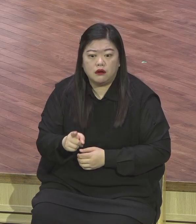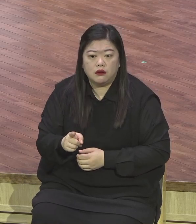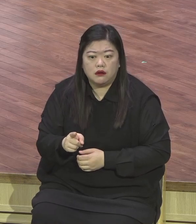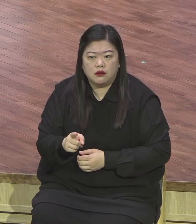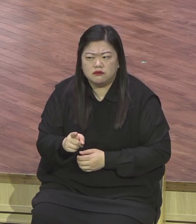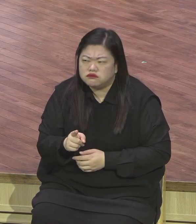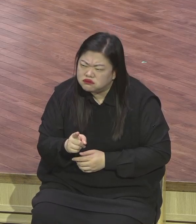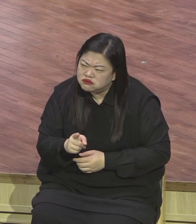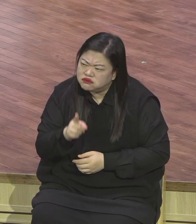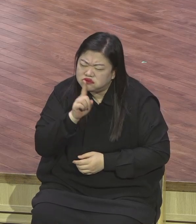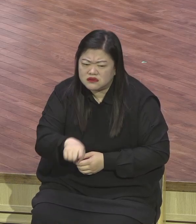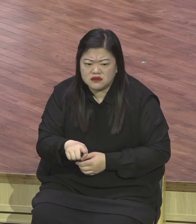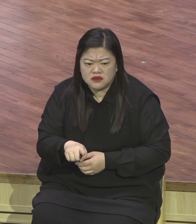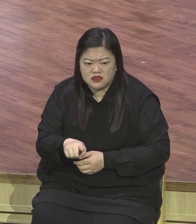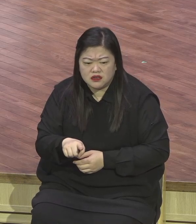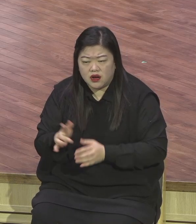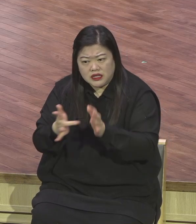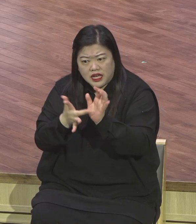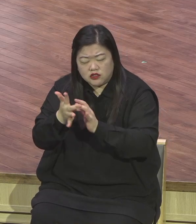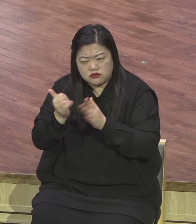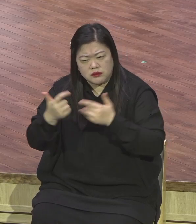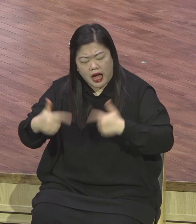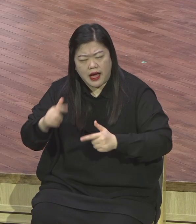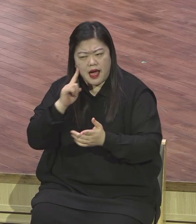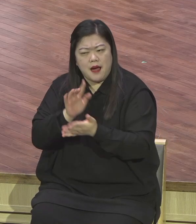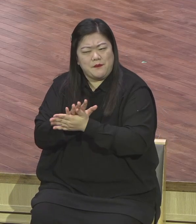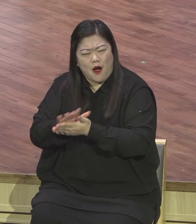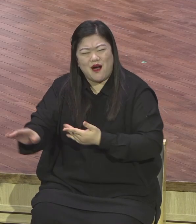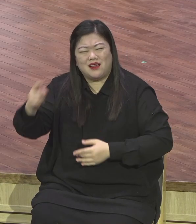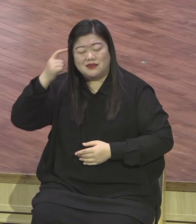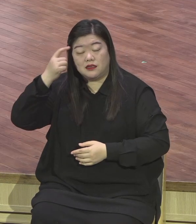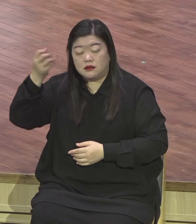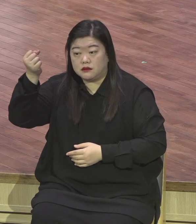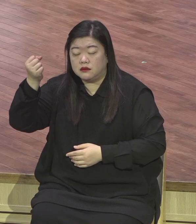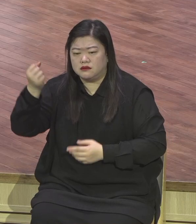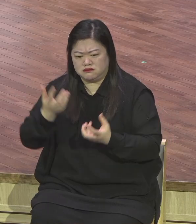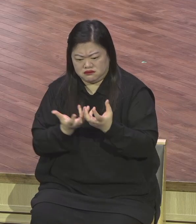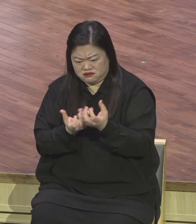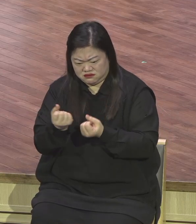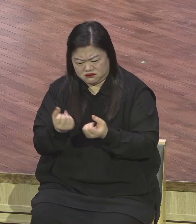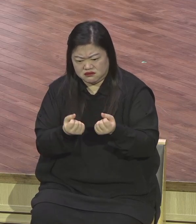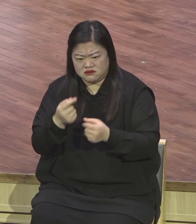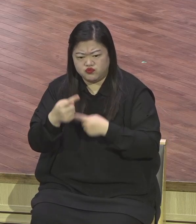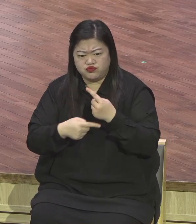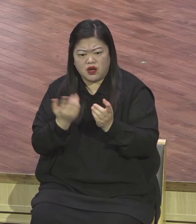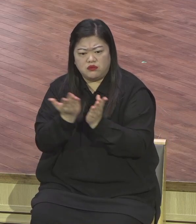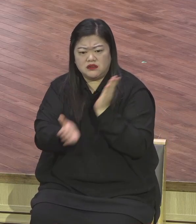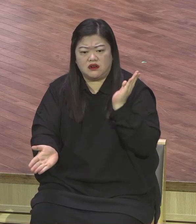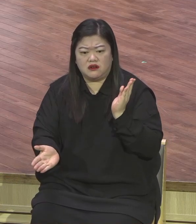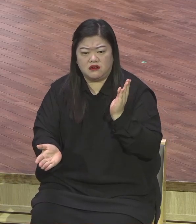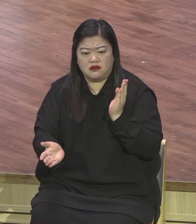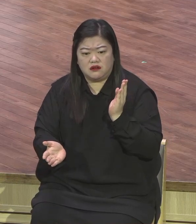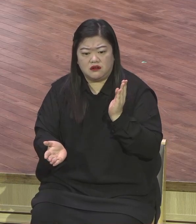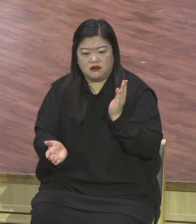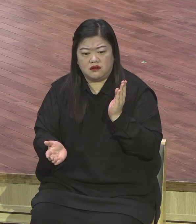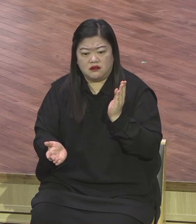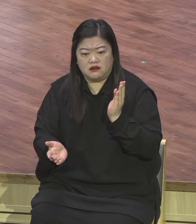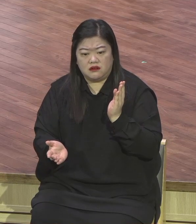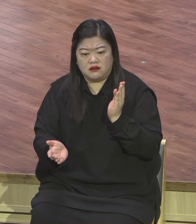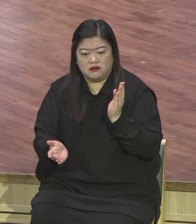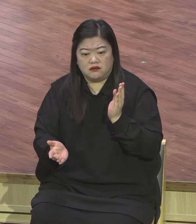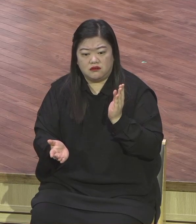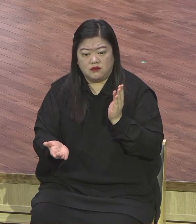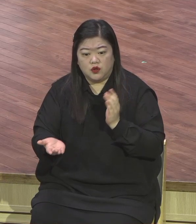이렇게 인간의 눈으로 바라볼 때는 우리가 이해 못할 상황들이